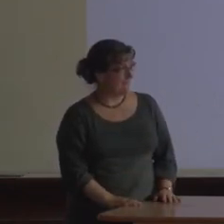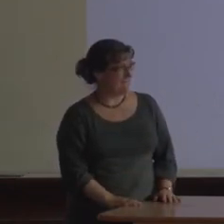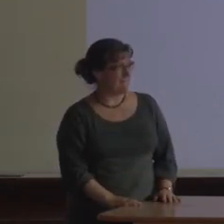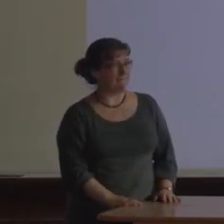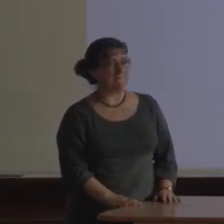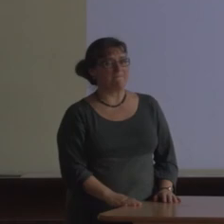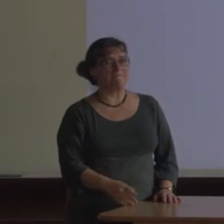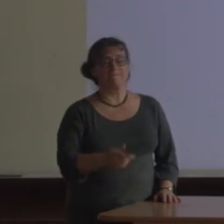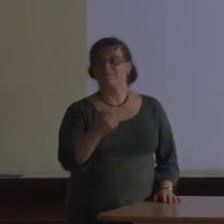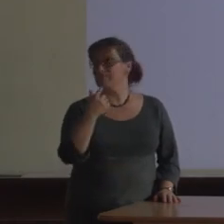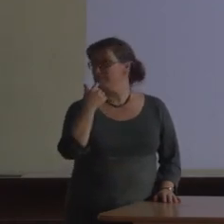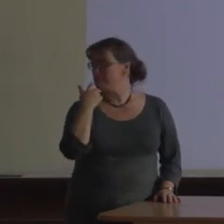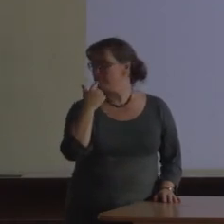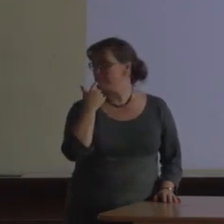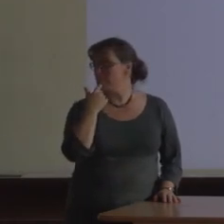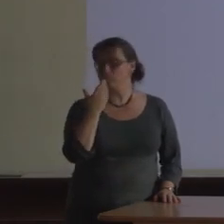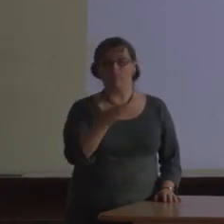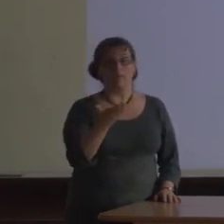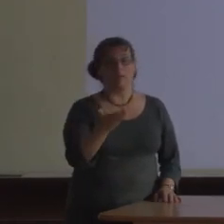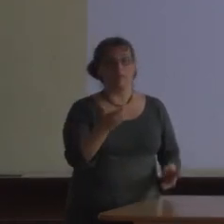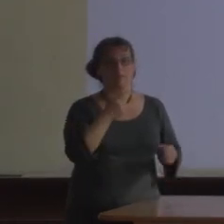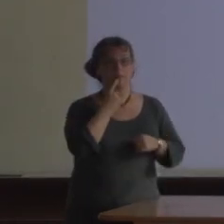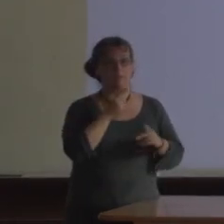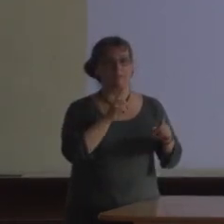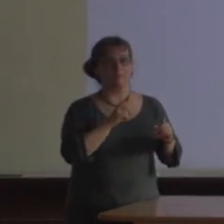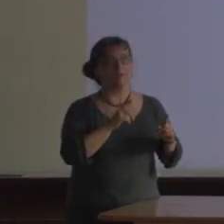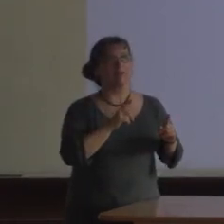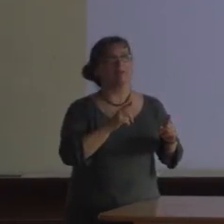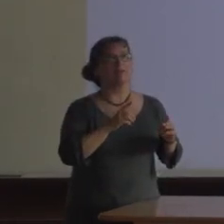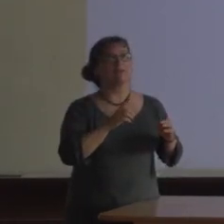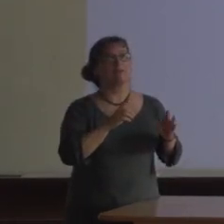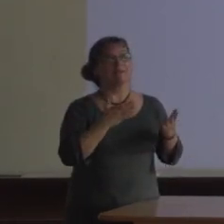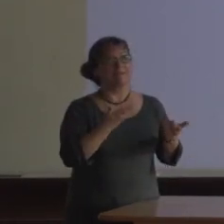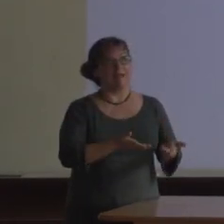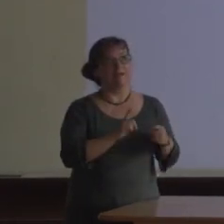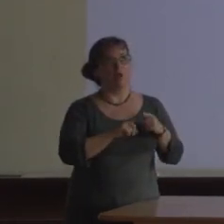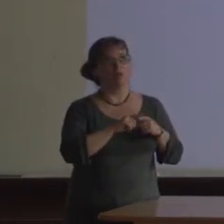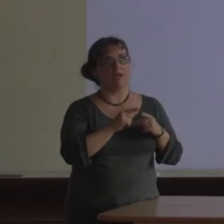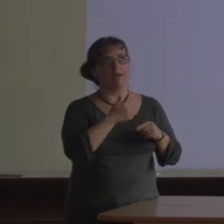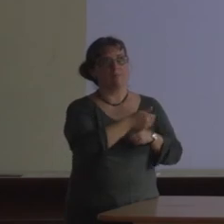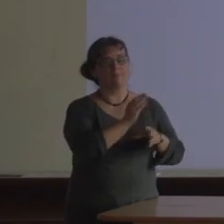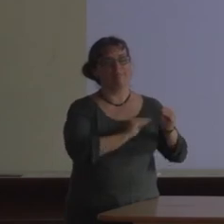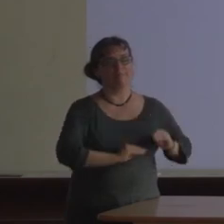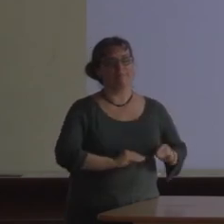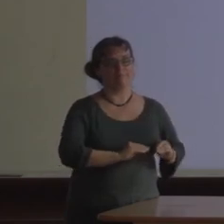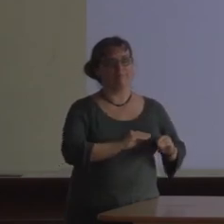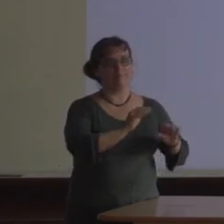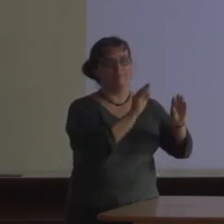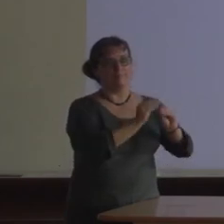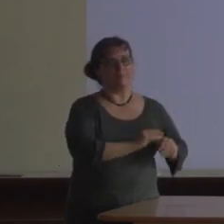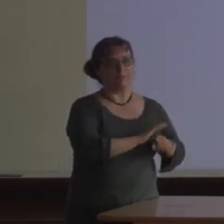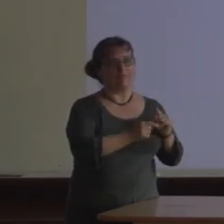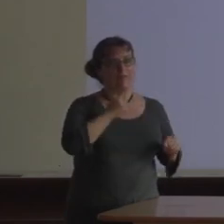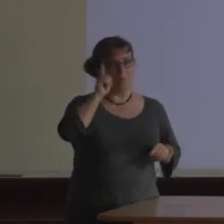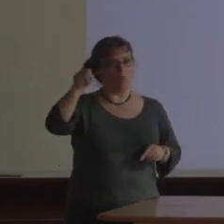Ouais, bah dans ce cas-là, c'est le comportement d'un objet que tu n'as pas directement écrit. Donc peut-être ce serait les développeurs de ce truc-là qui pourraient écrire des tests